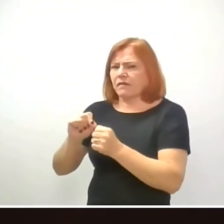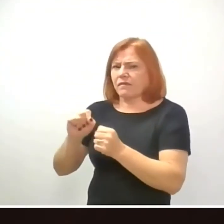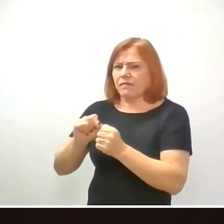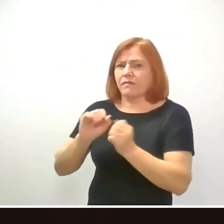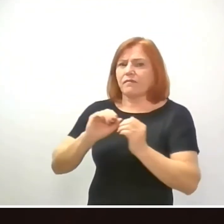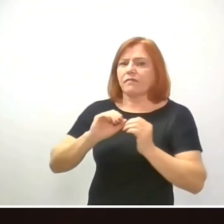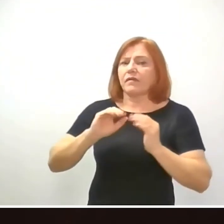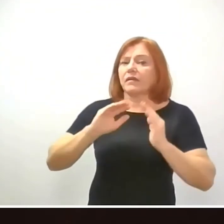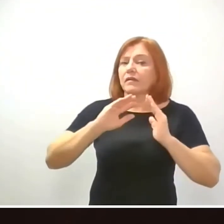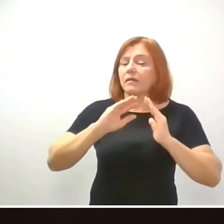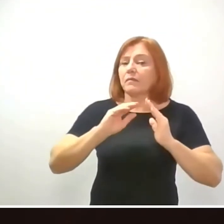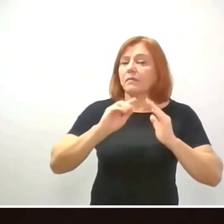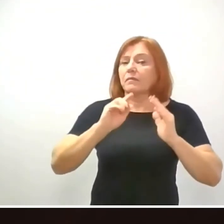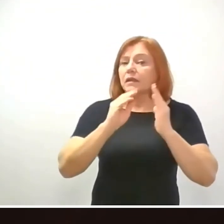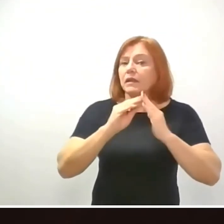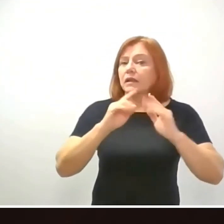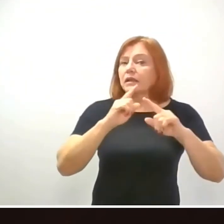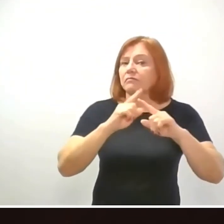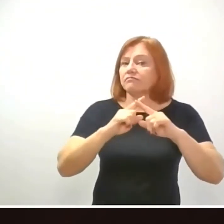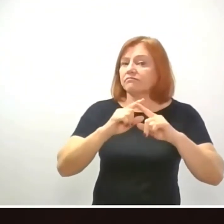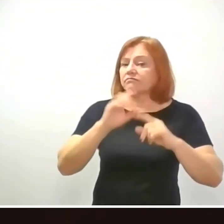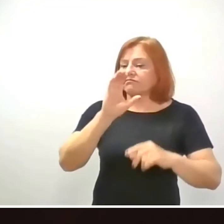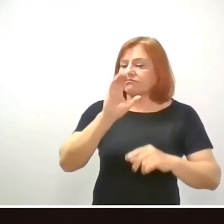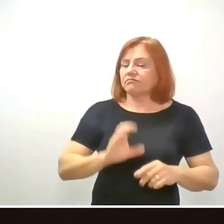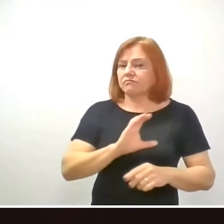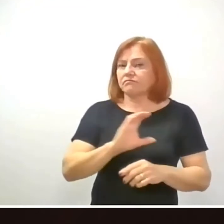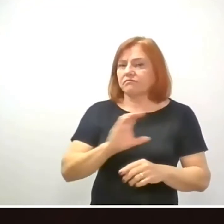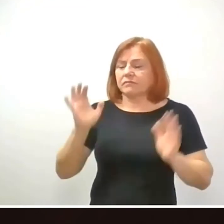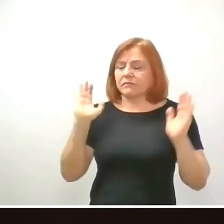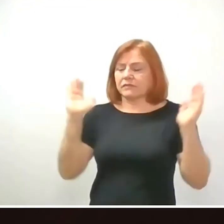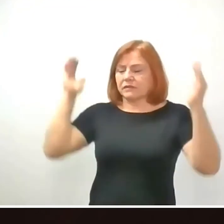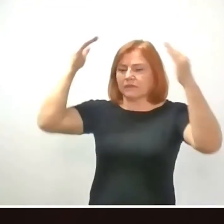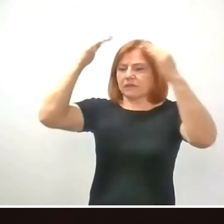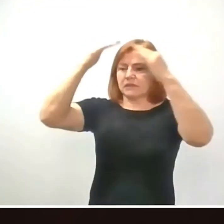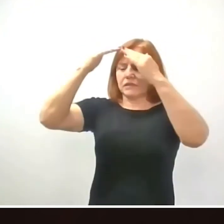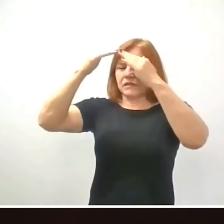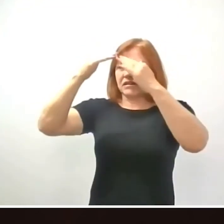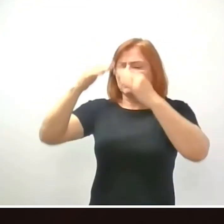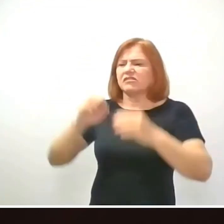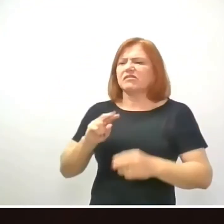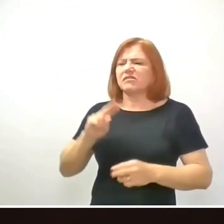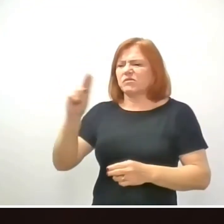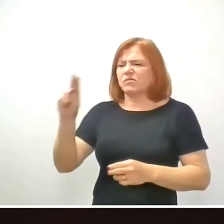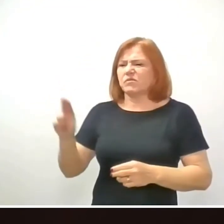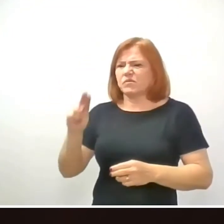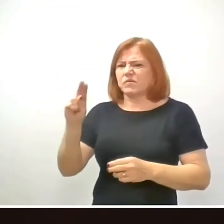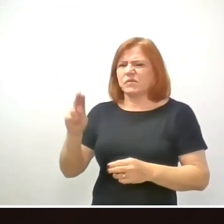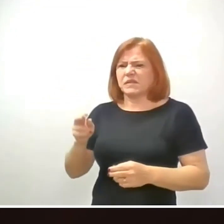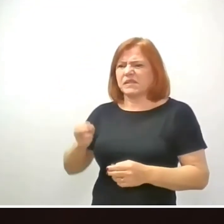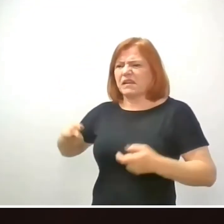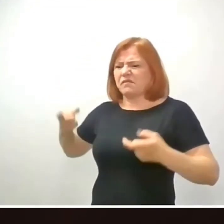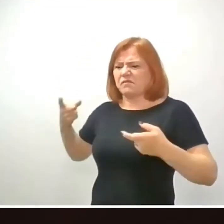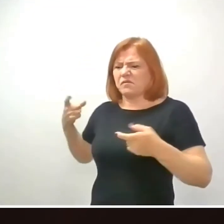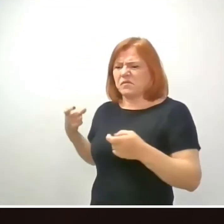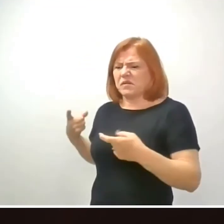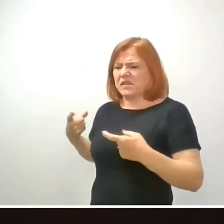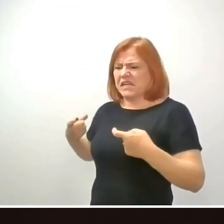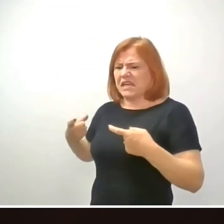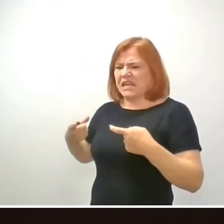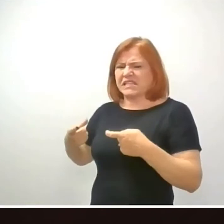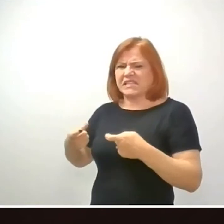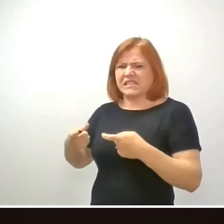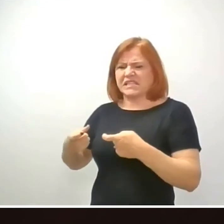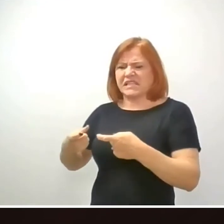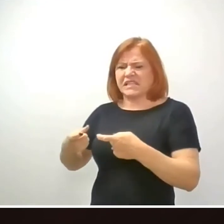supremacia pela força das armas. Terrível. Não se tratava, note bem, o exército da igreja